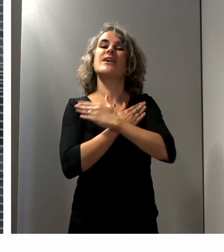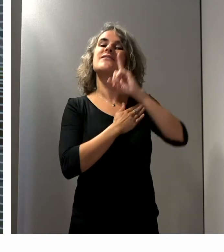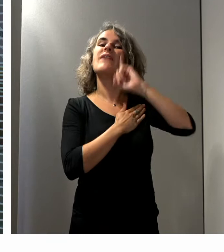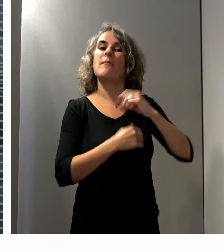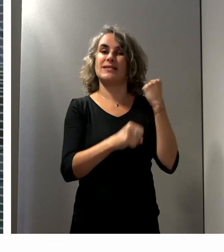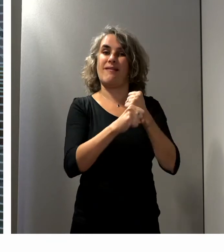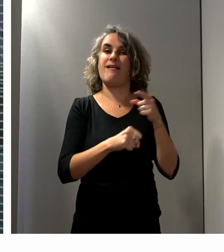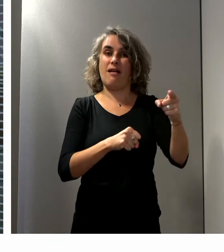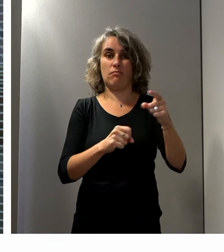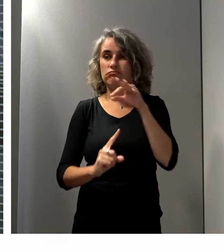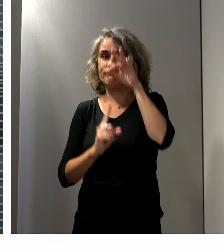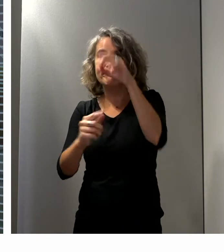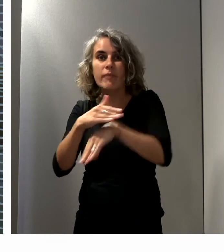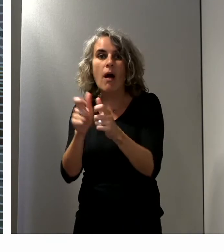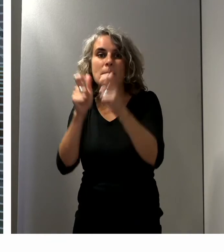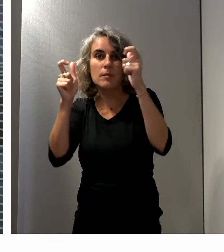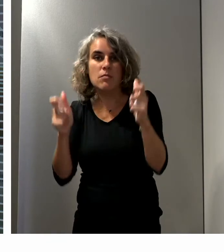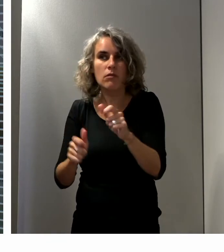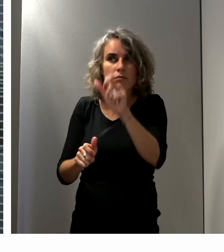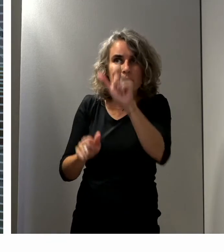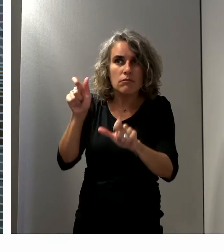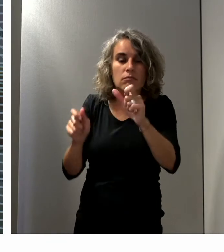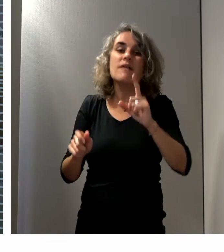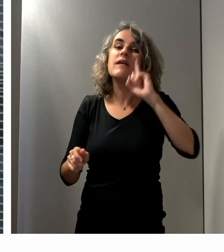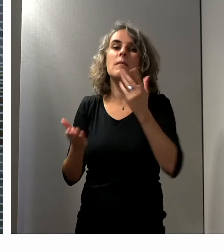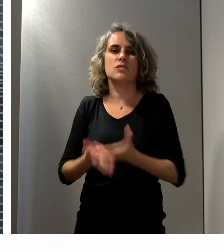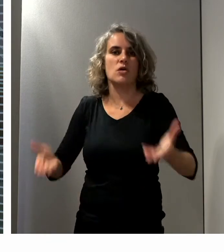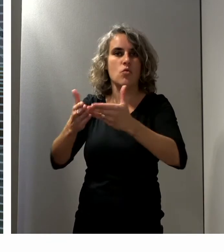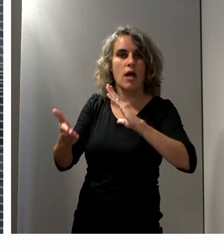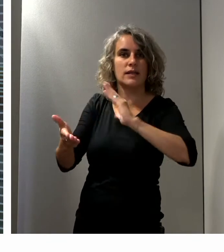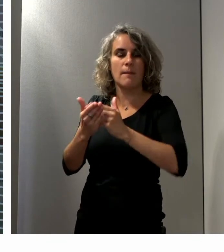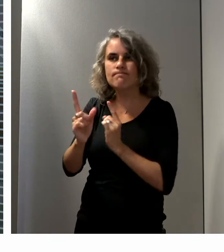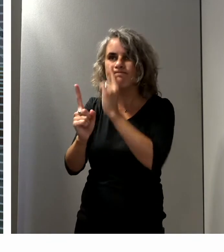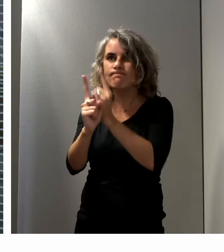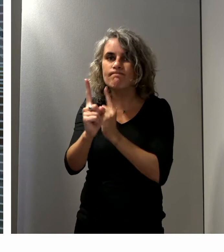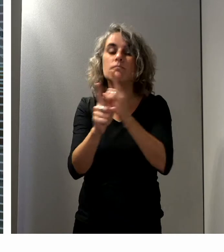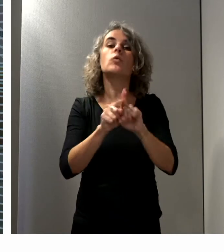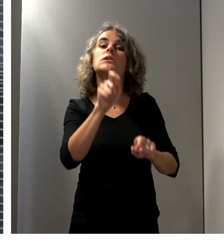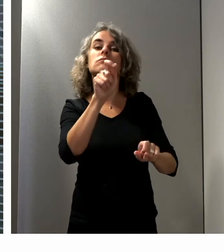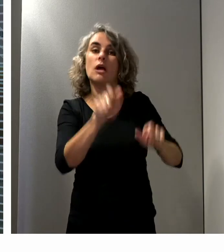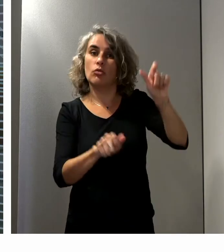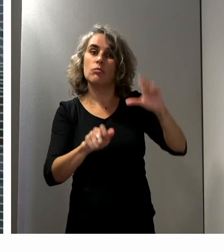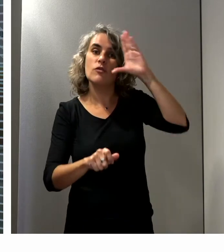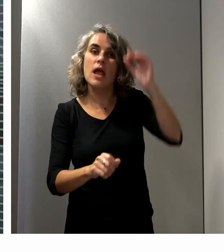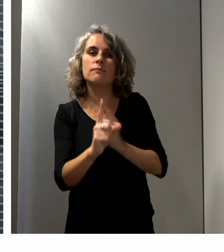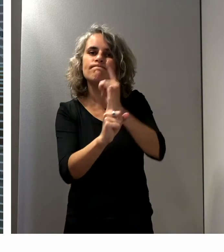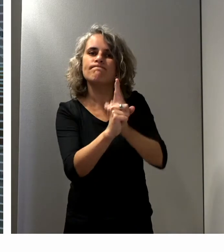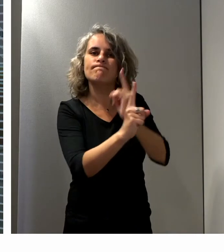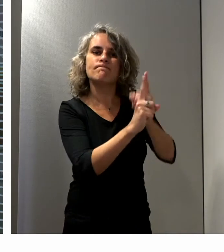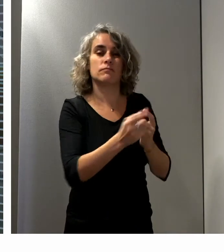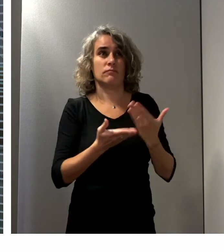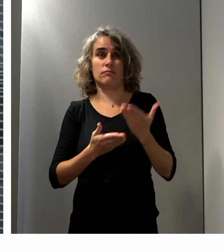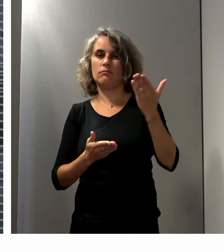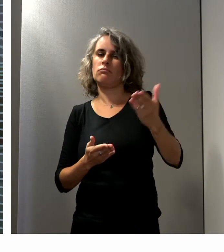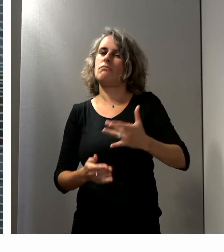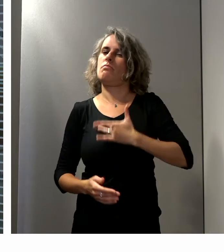établissements, aller vers les femmes en situation de handicap, mais également aller vers les professionnels. Ce dispositif était